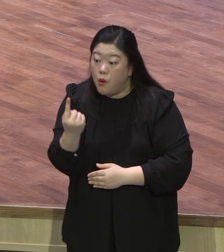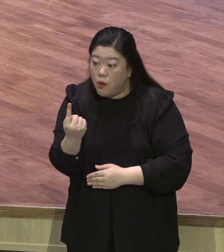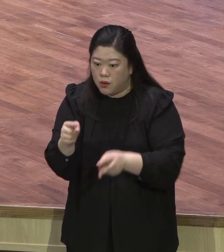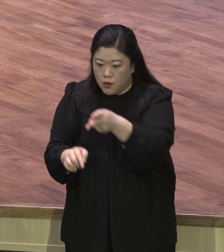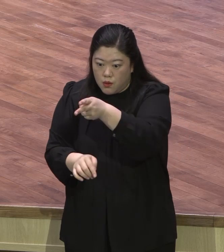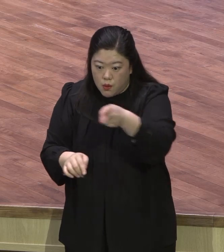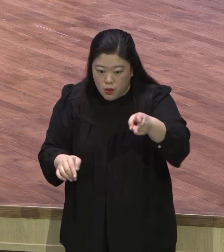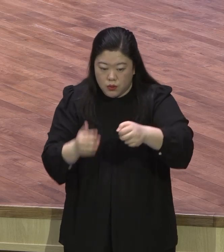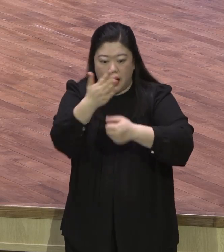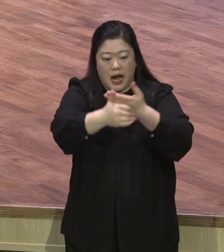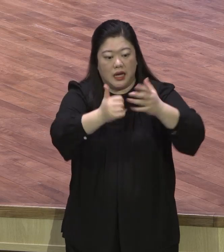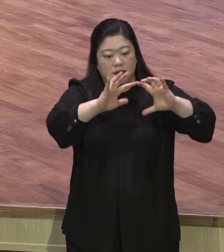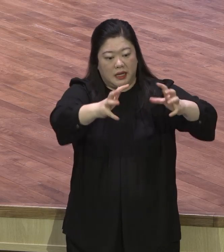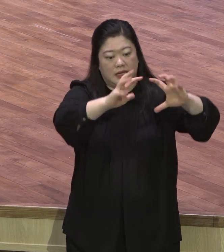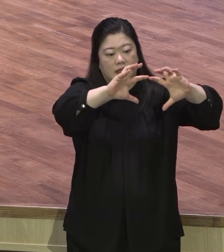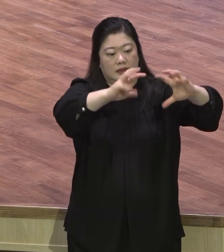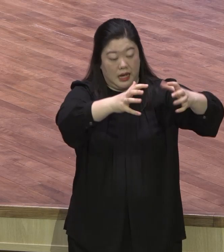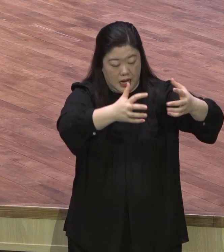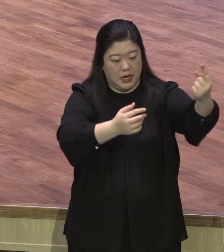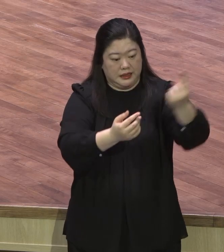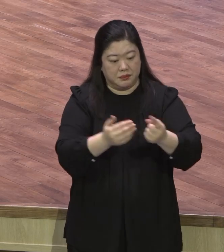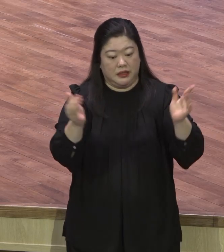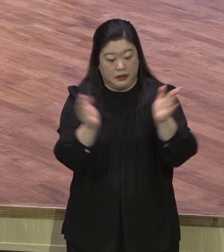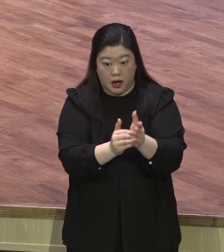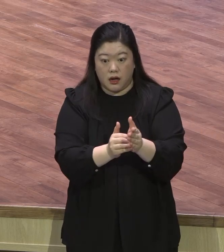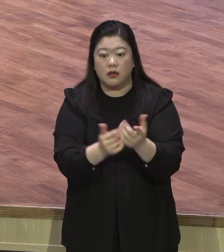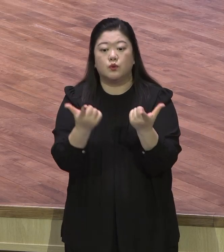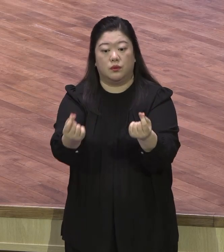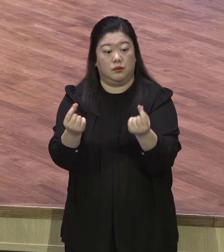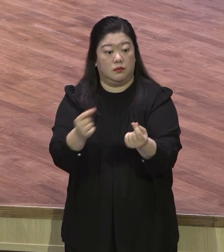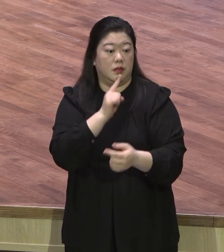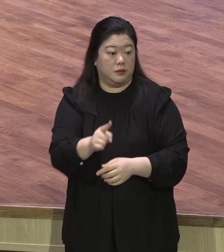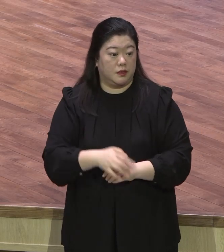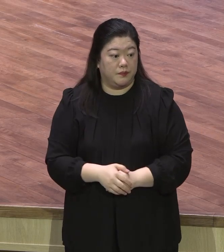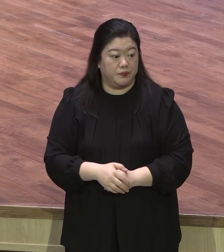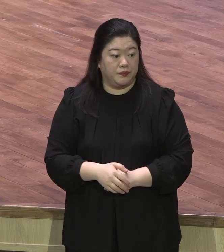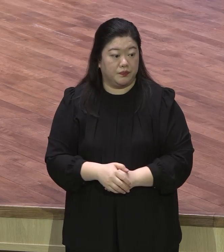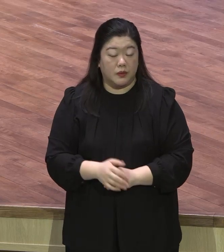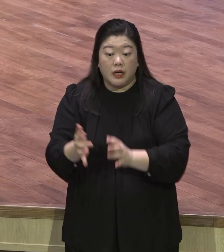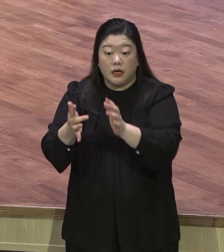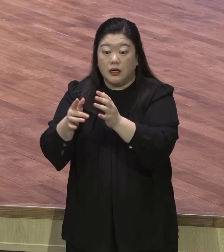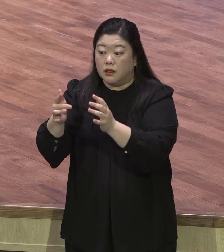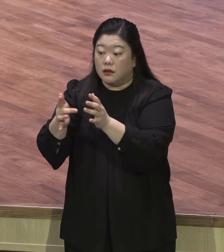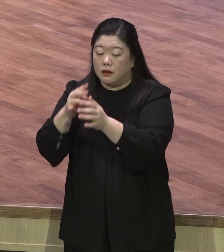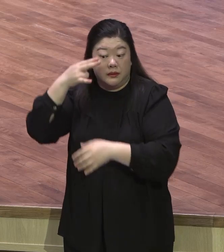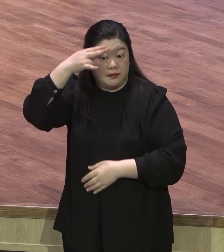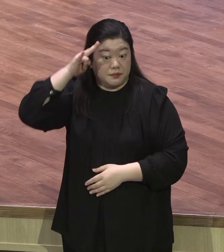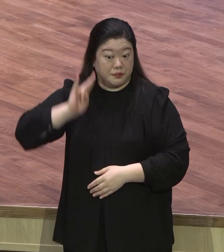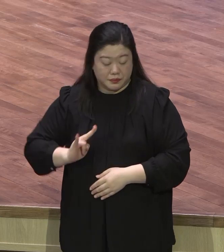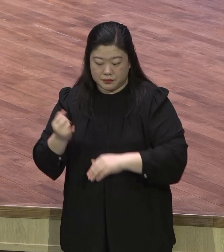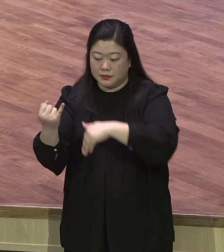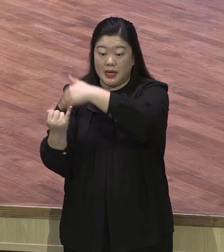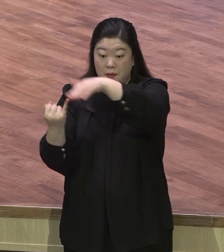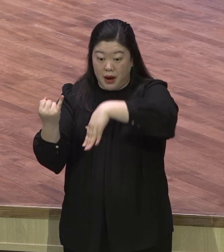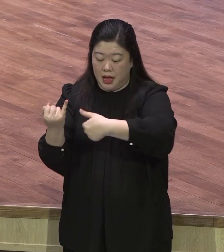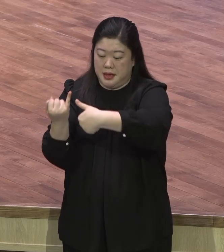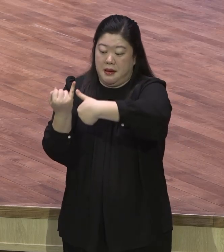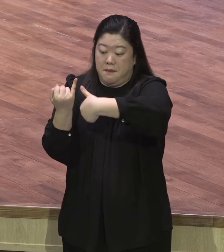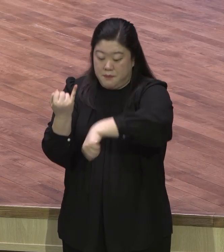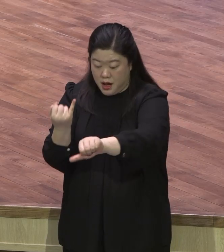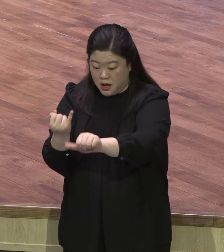오셨는데 천국에게 이 땅에 오셨어요. 동경녀 통해서 아기를 오셨습니다. 예수님이 오신 건데 그래서